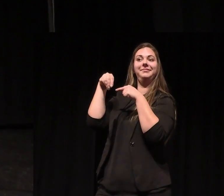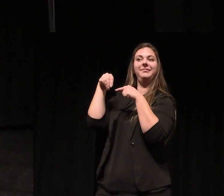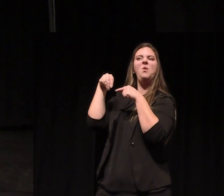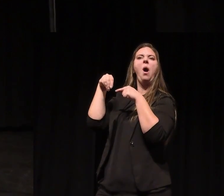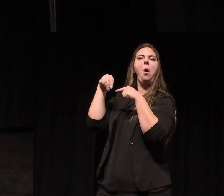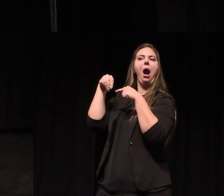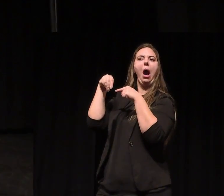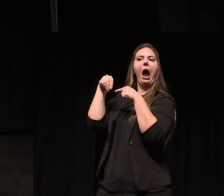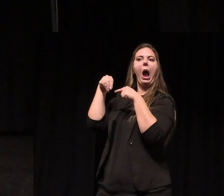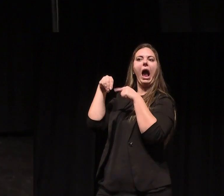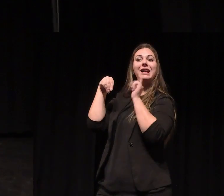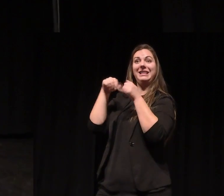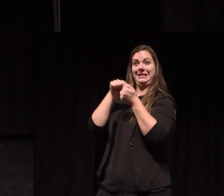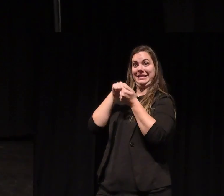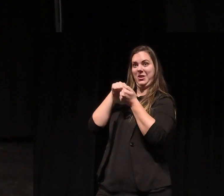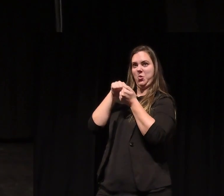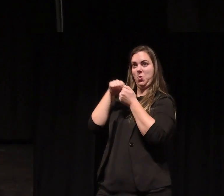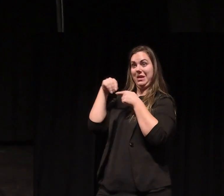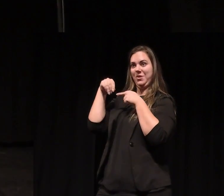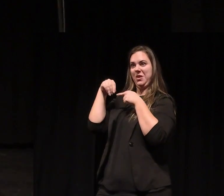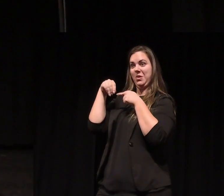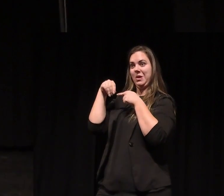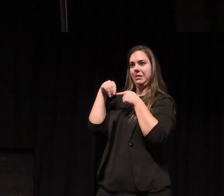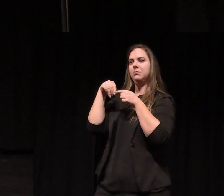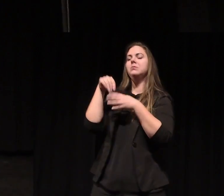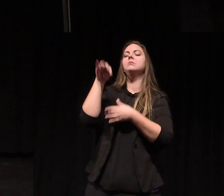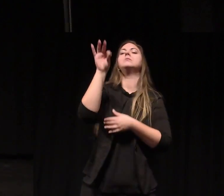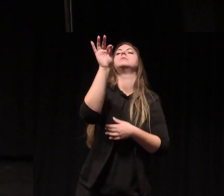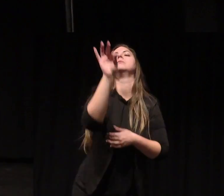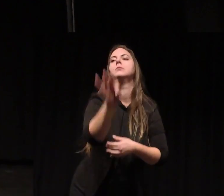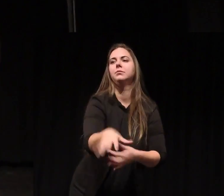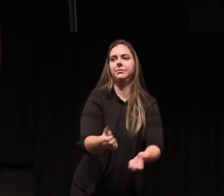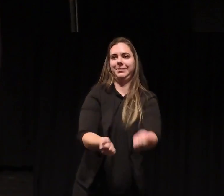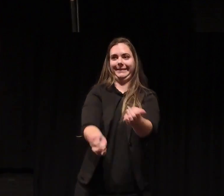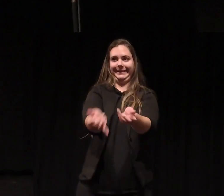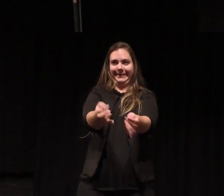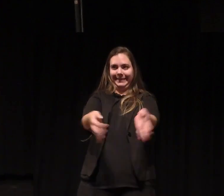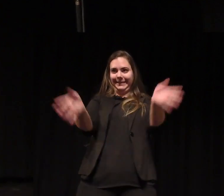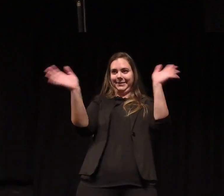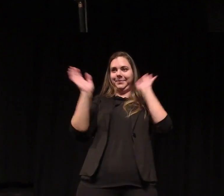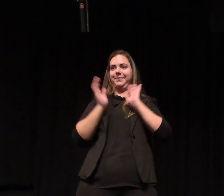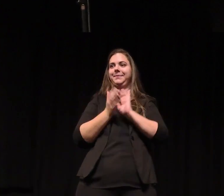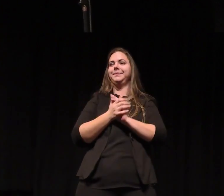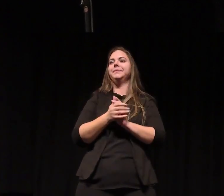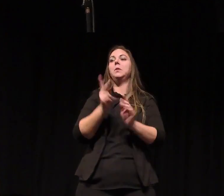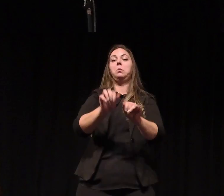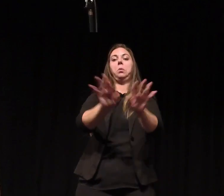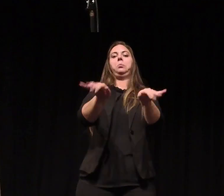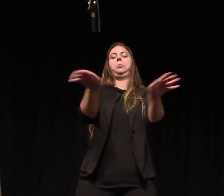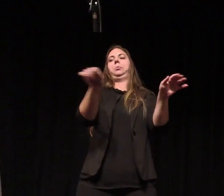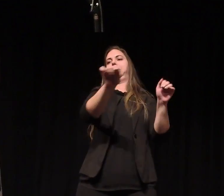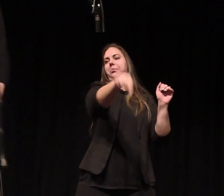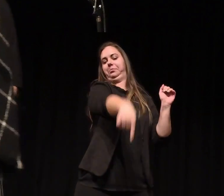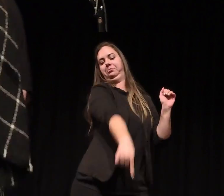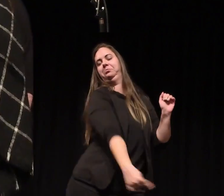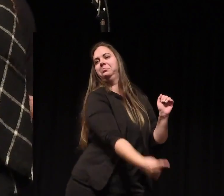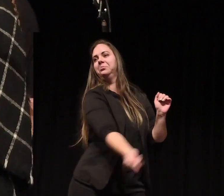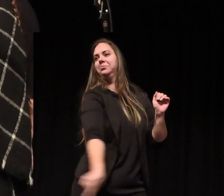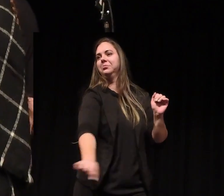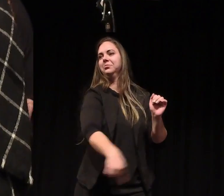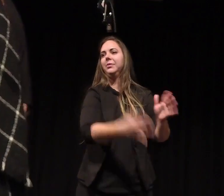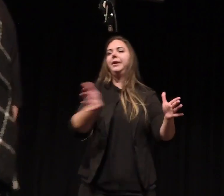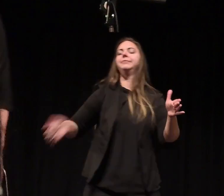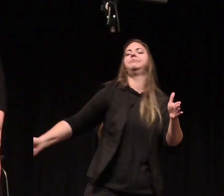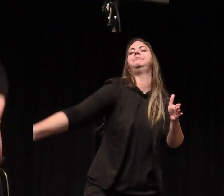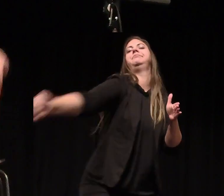caillou et plouch dans l'eau. Il prend une grosse cuillère, puis il commence à